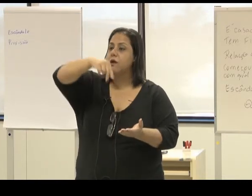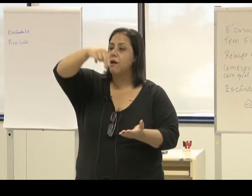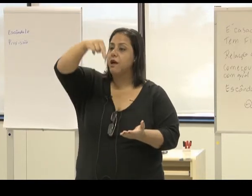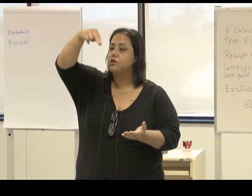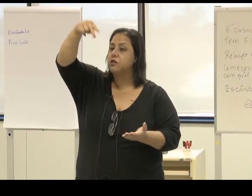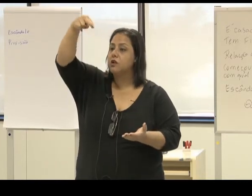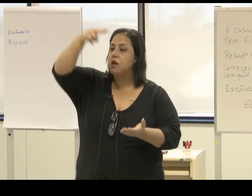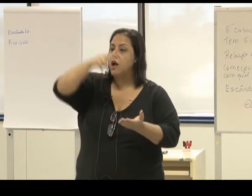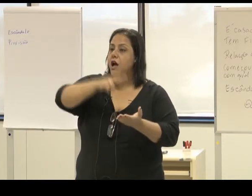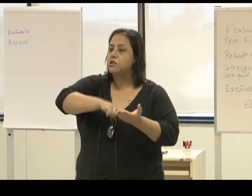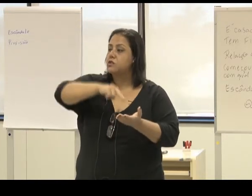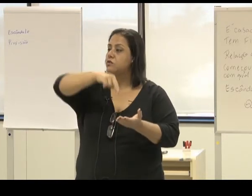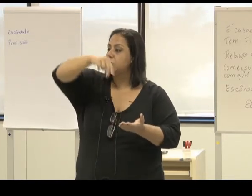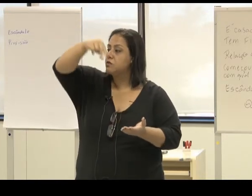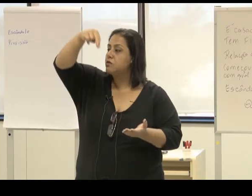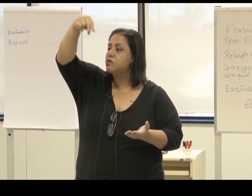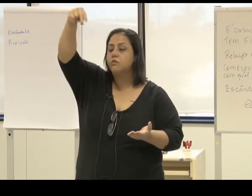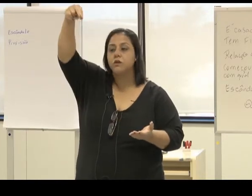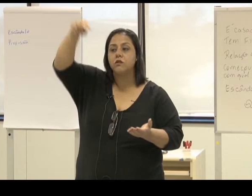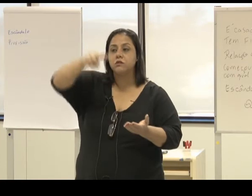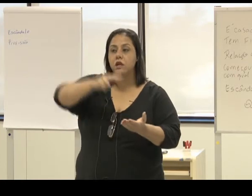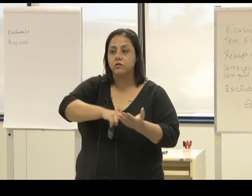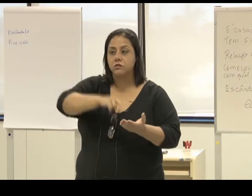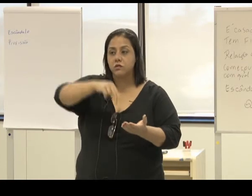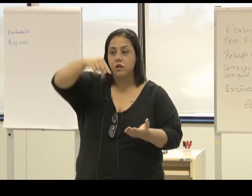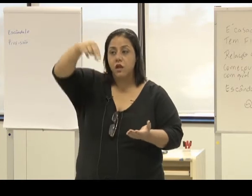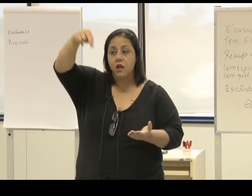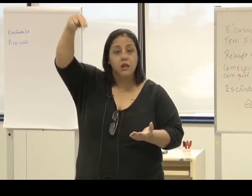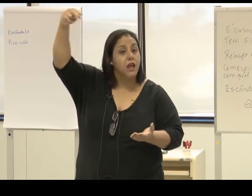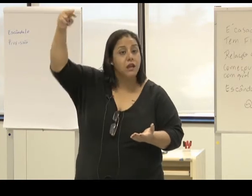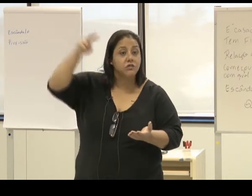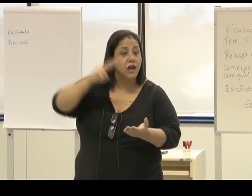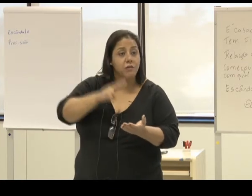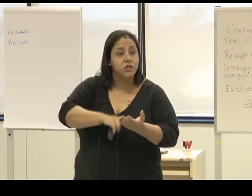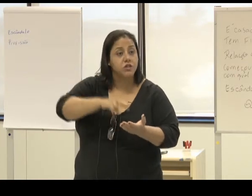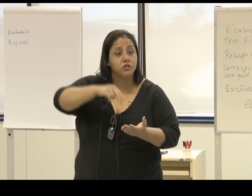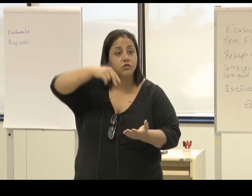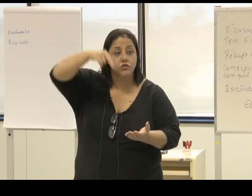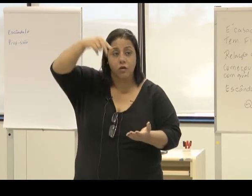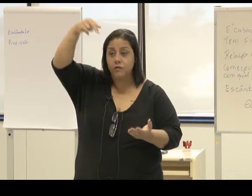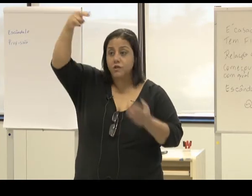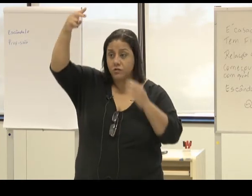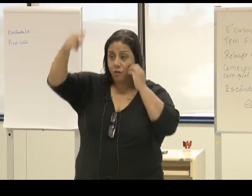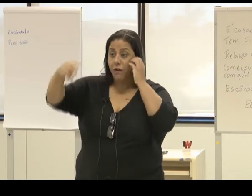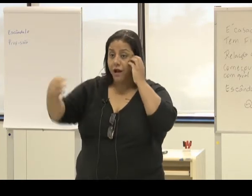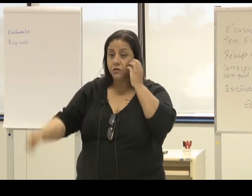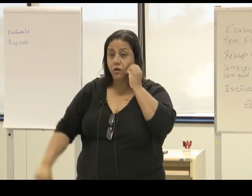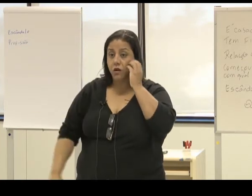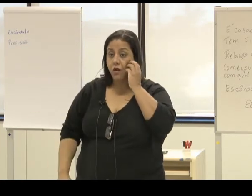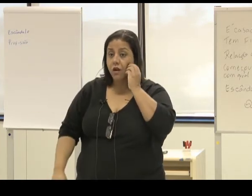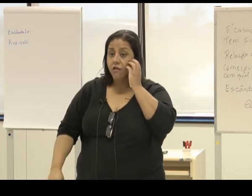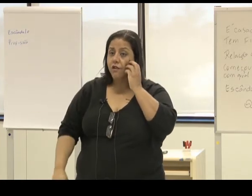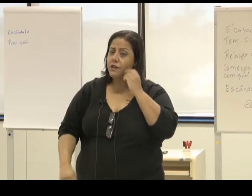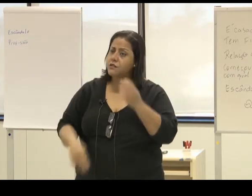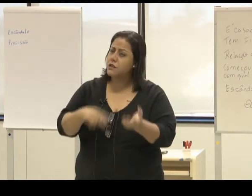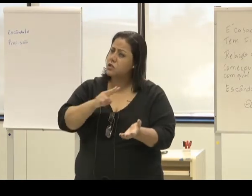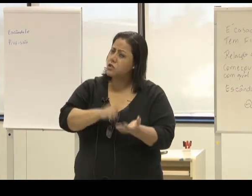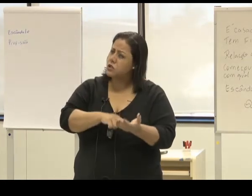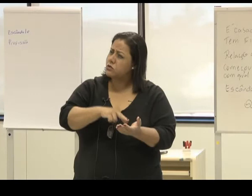remete a Jesus subindo aos céus. Quem não sabe que Jesus sobe aos céus na Páscoa, fala assim, Jesus,